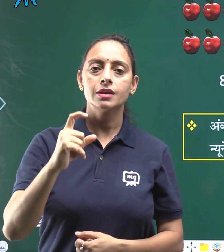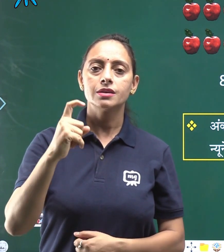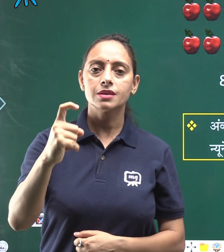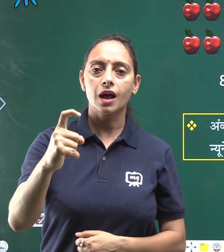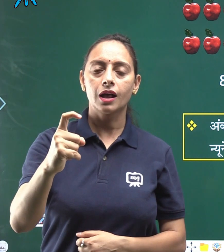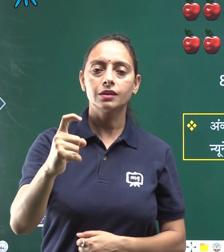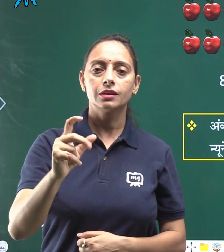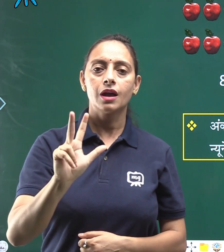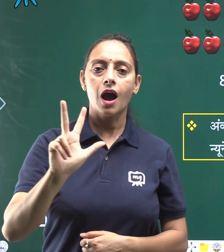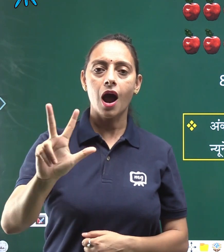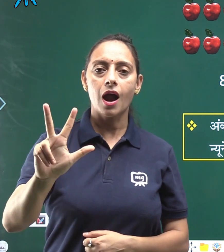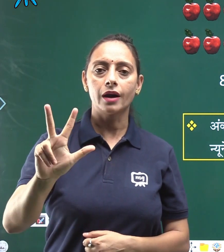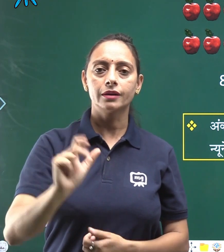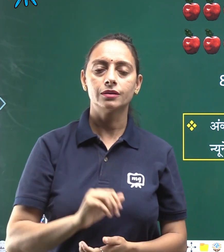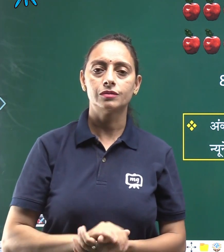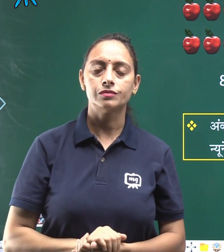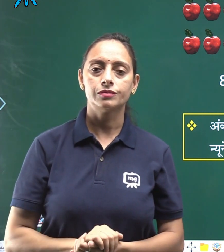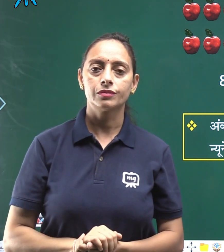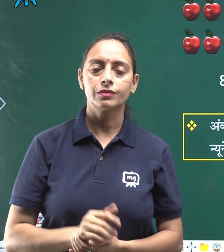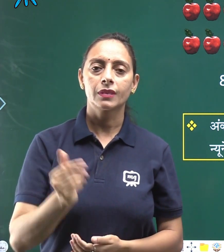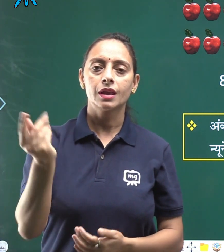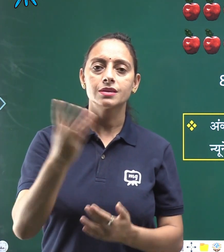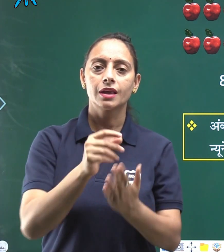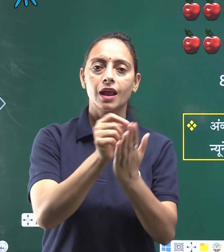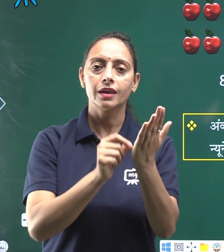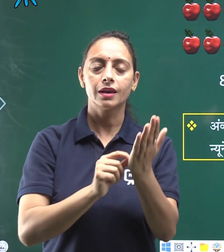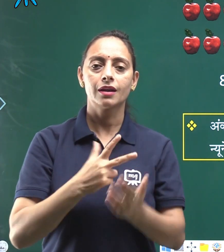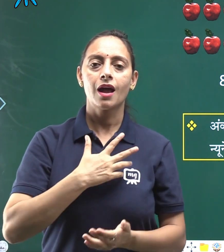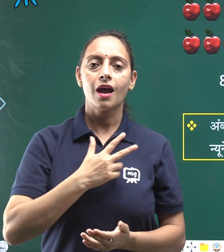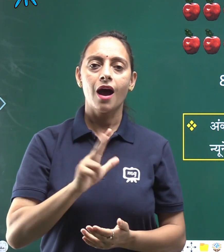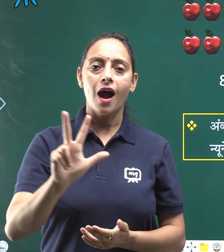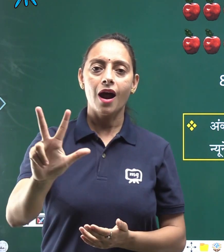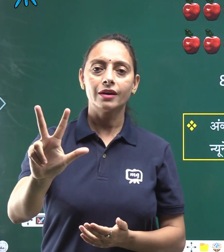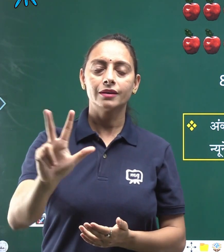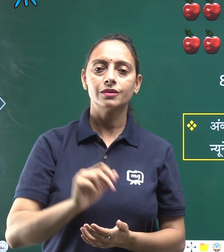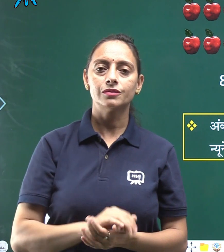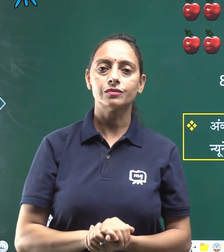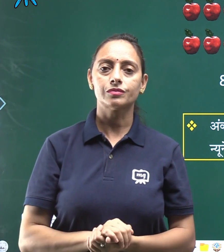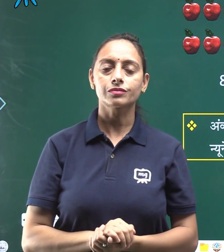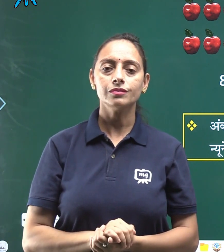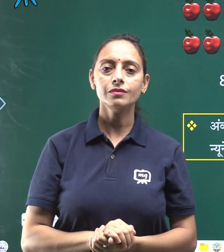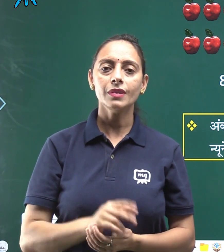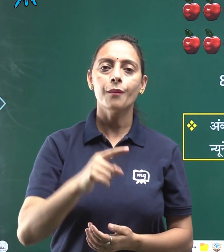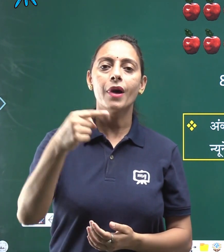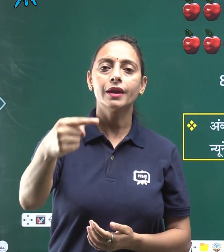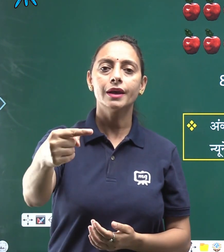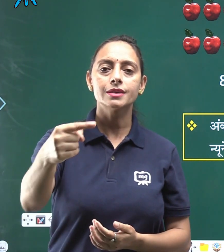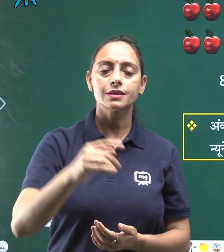6, 7, 8। संख्या लिखी 8